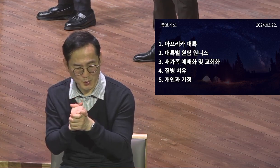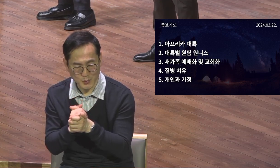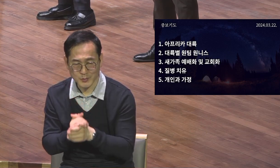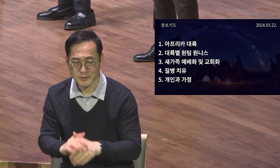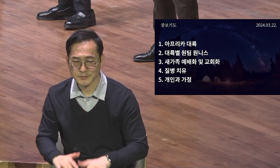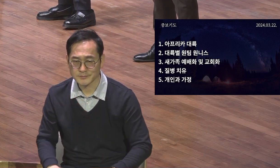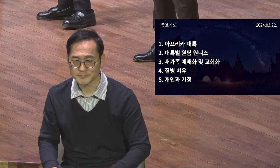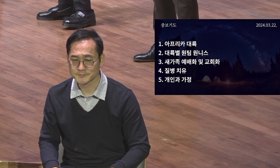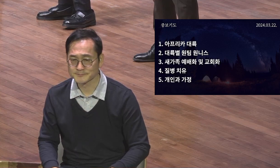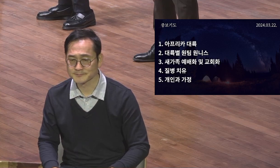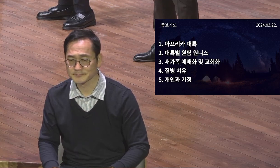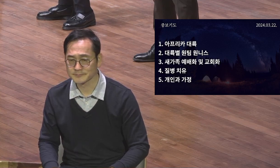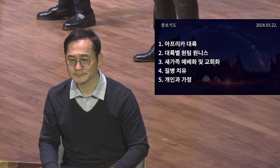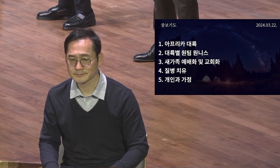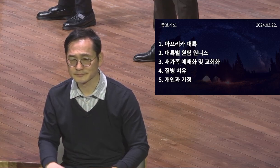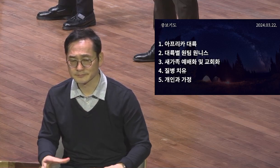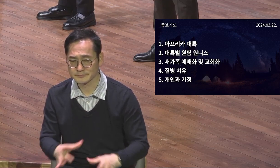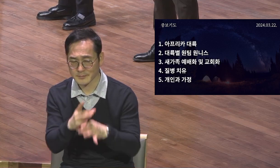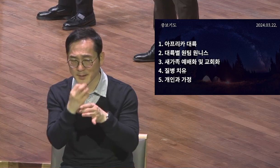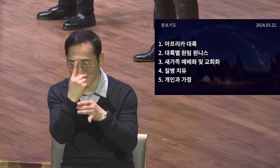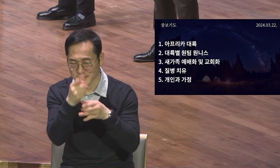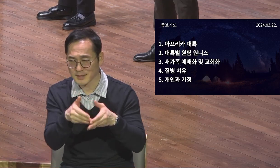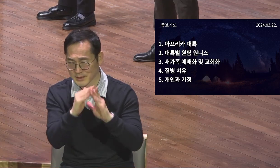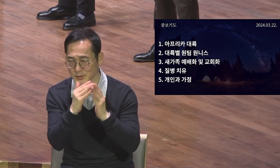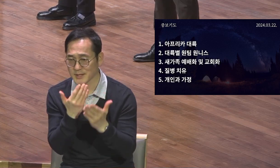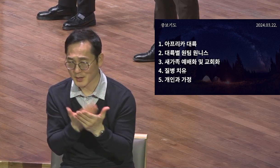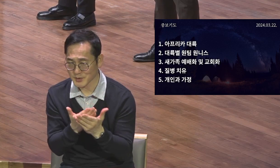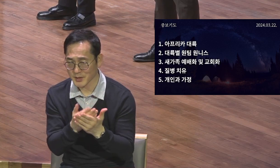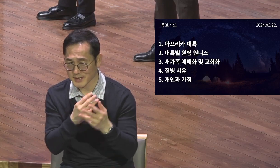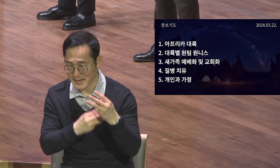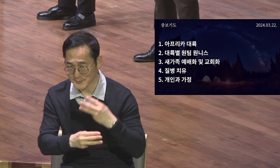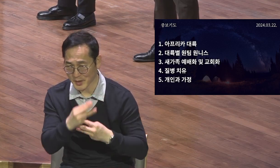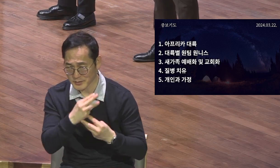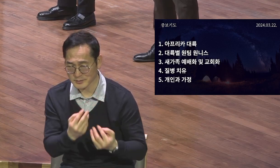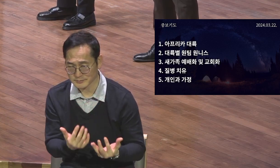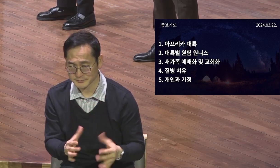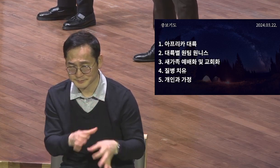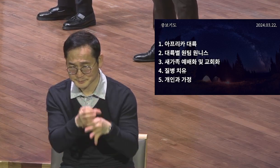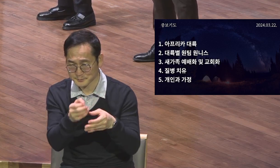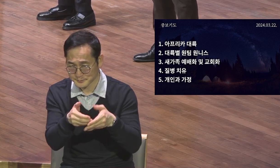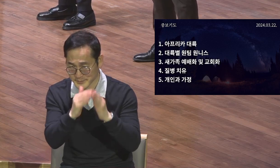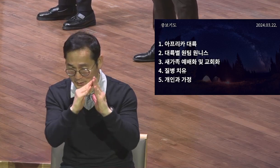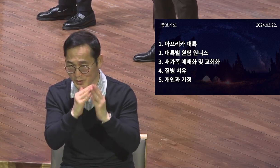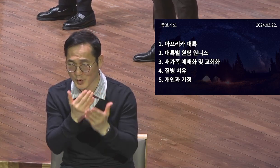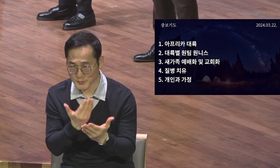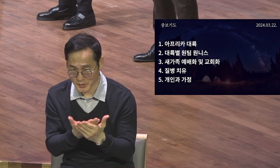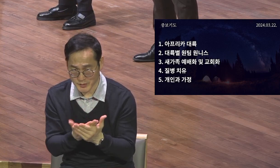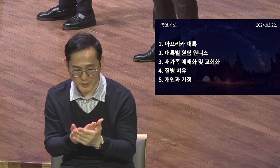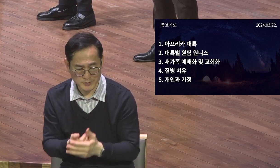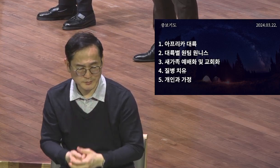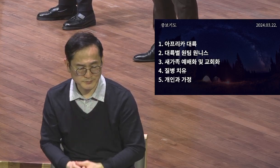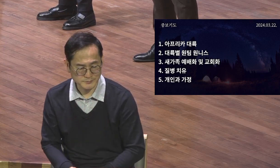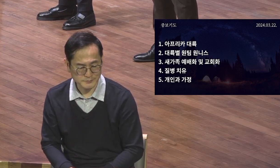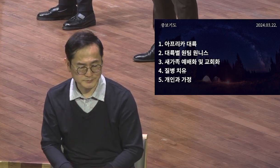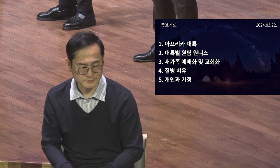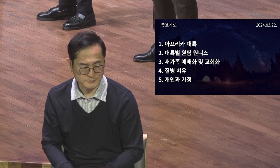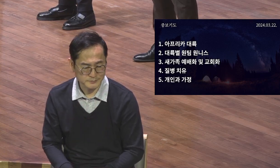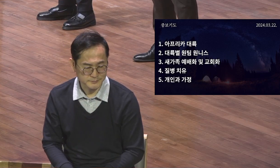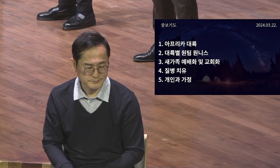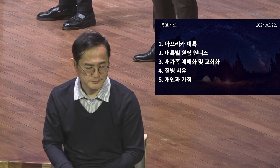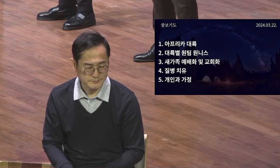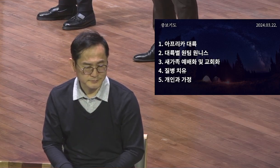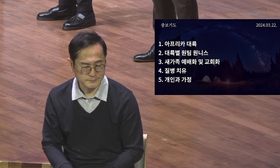사랑하는 절대 망대가 세워지게 하여 주시옵소서. 렘넌트 망대가 세워지게 하여 주시옵소서. 우리가 품고 있는 대륙에도 동일한